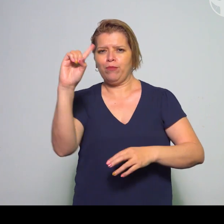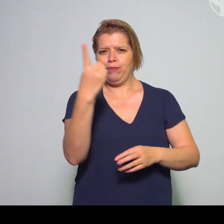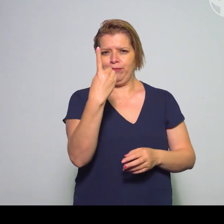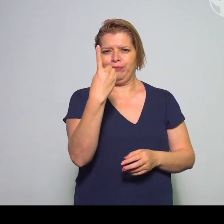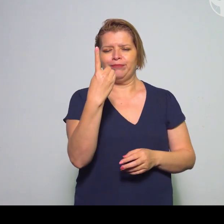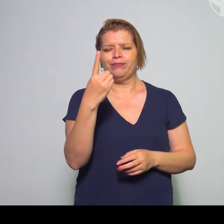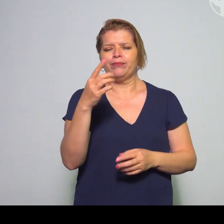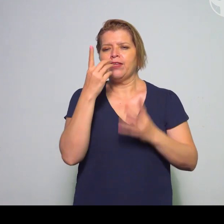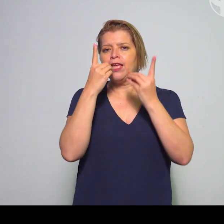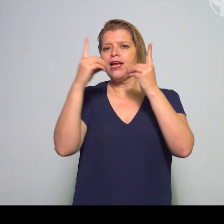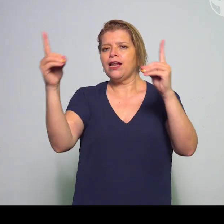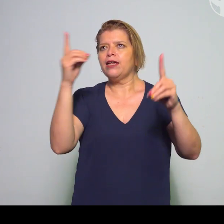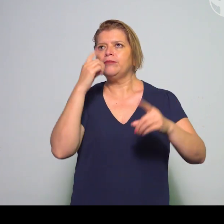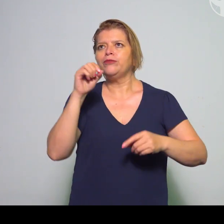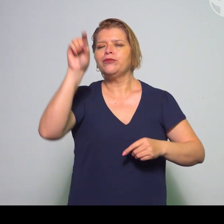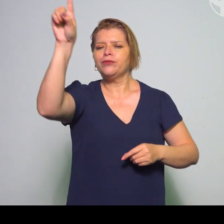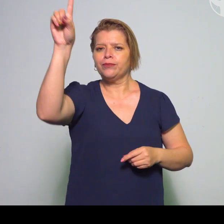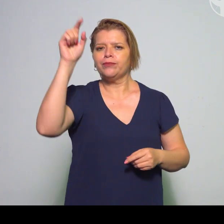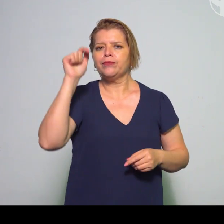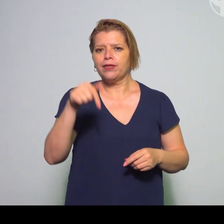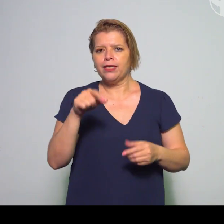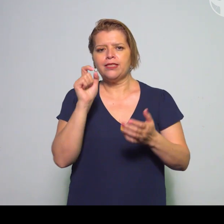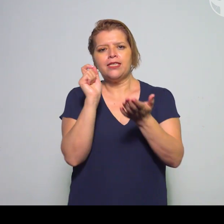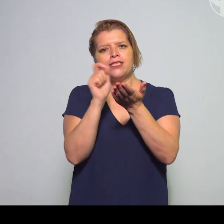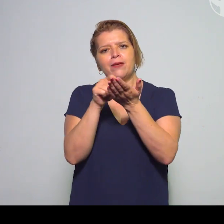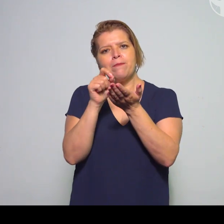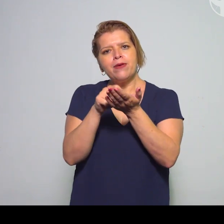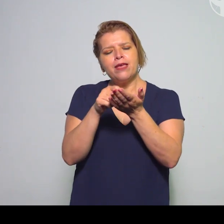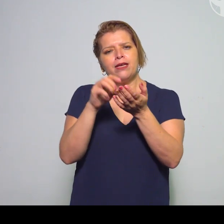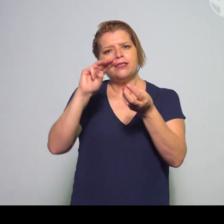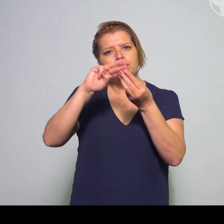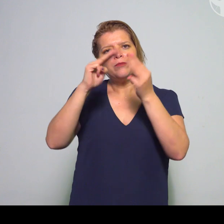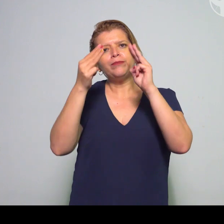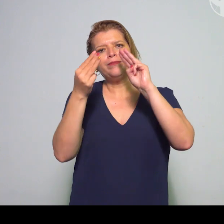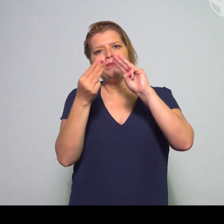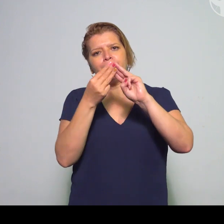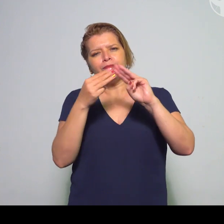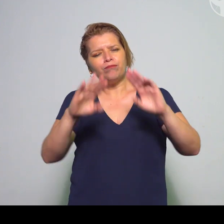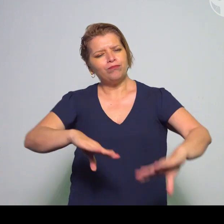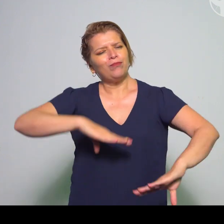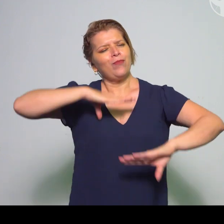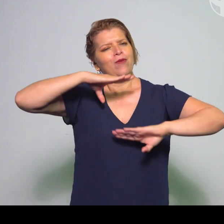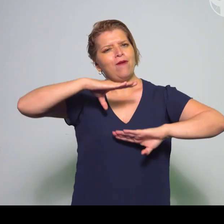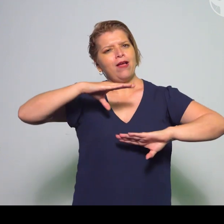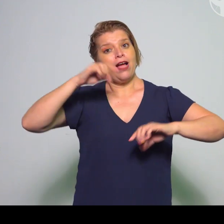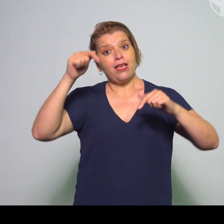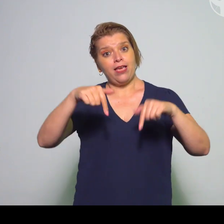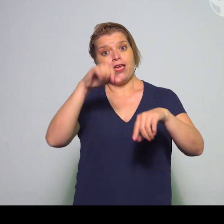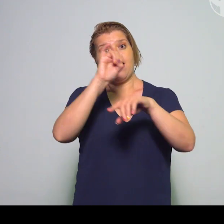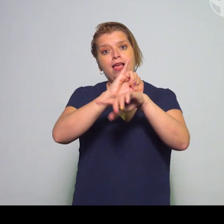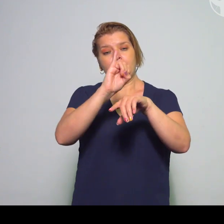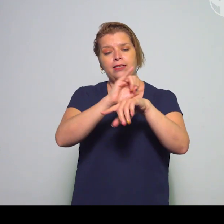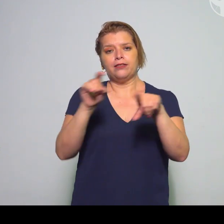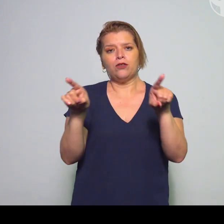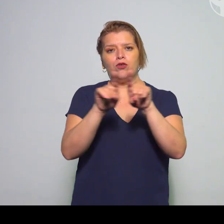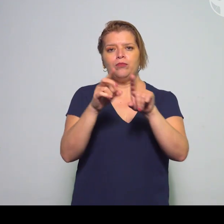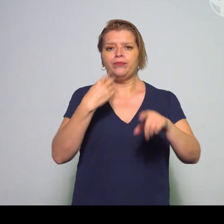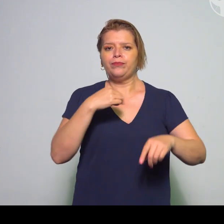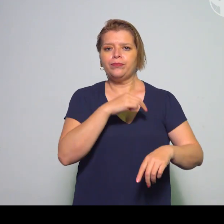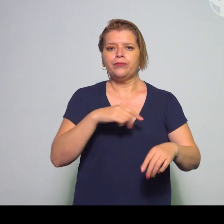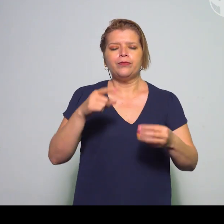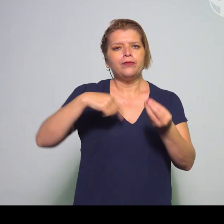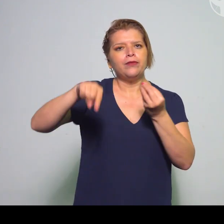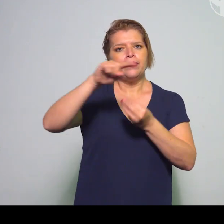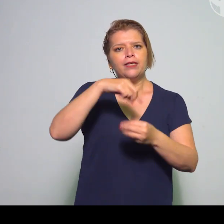ofrendar, para poder dar primicias. Declaramos, Señor, que esta semilla se multiplica y sobreabunda, tanto